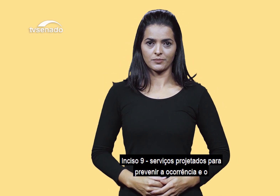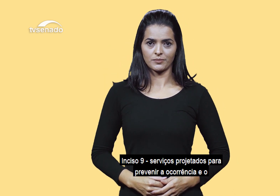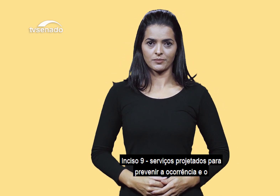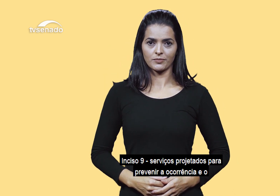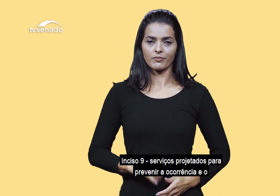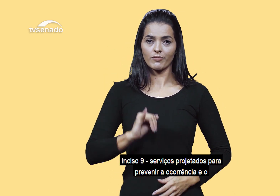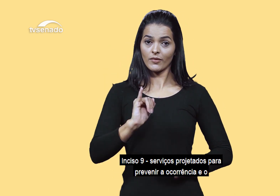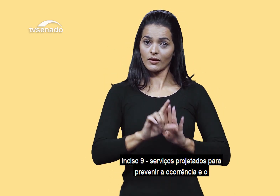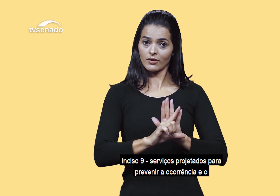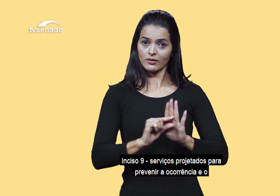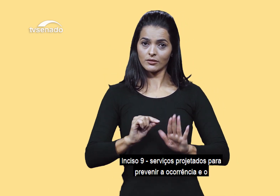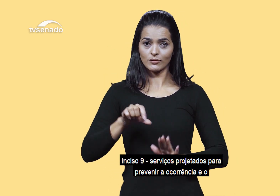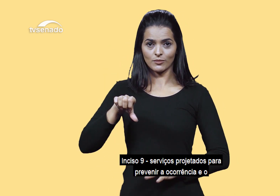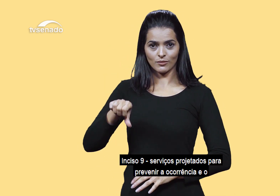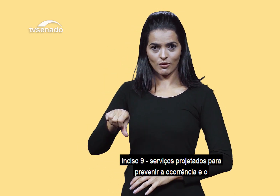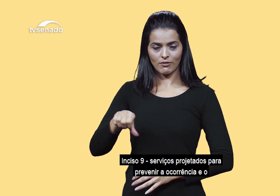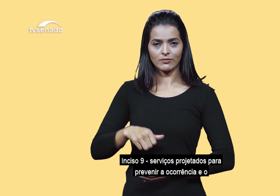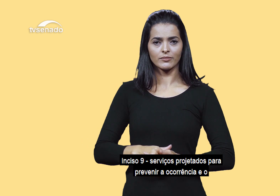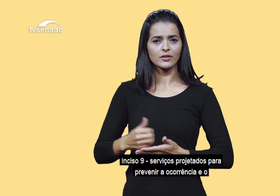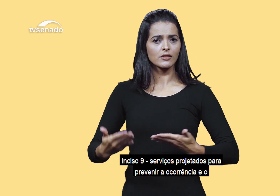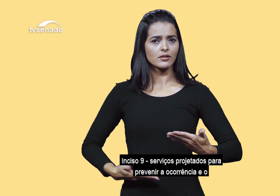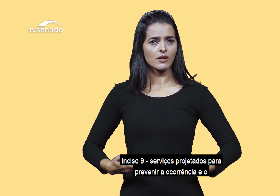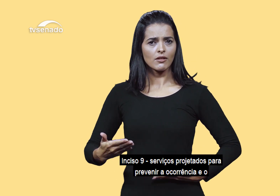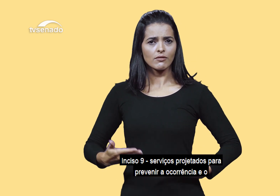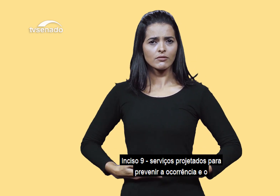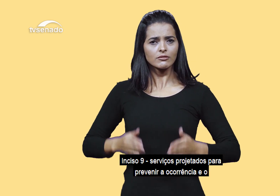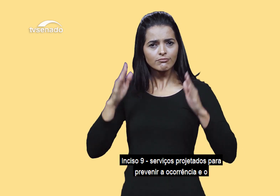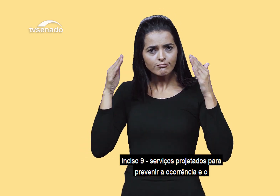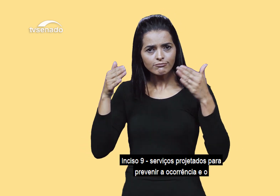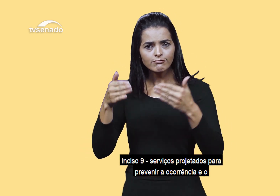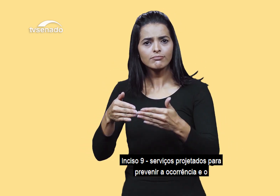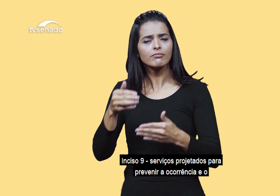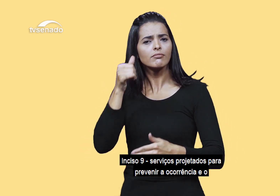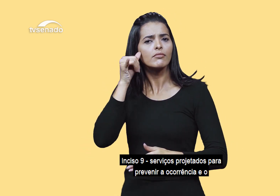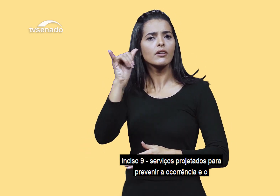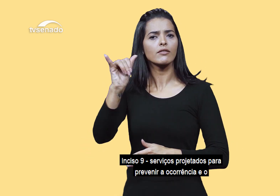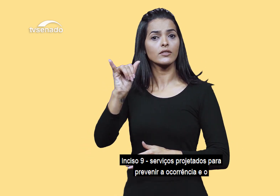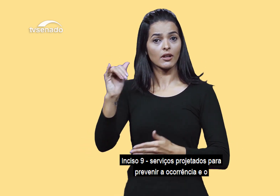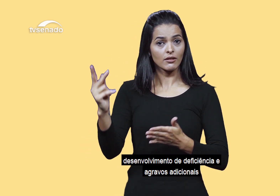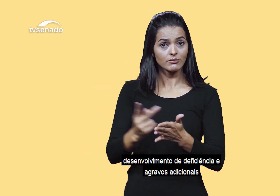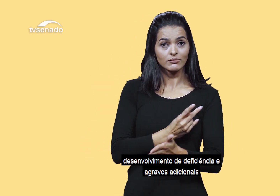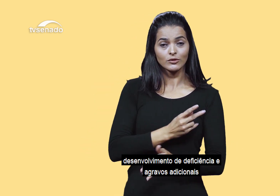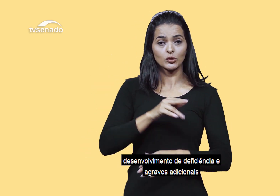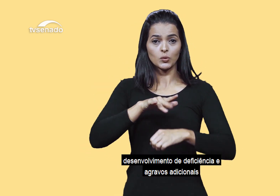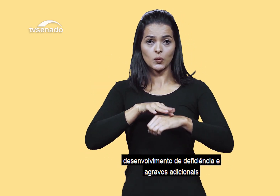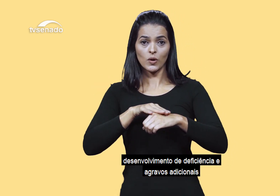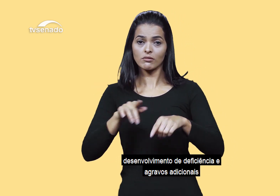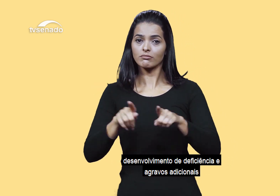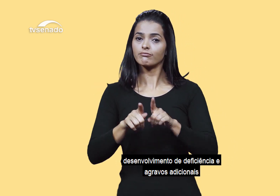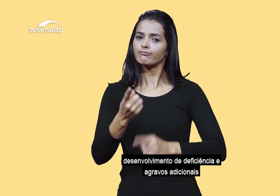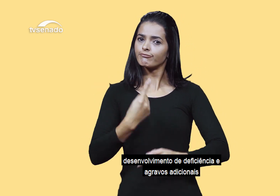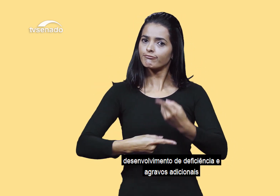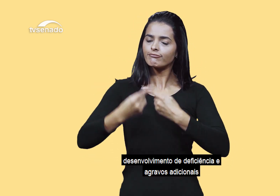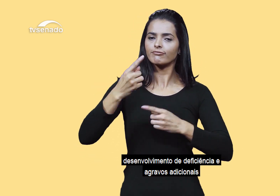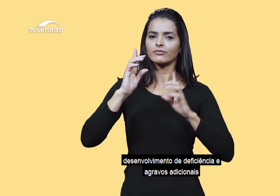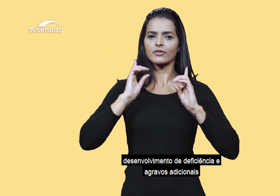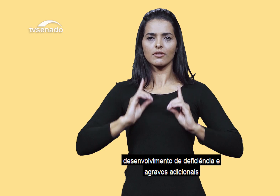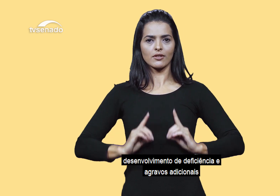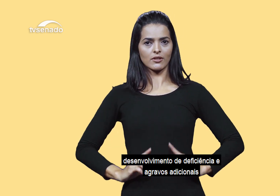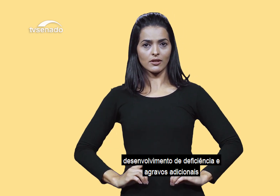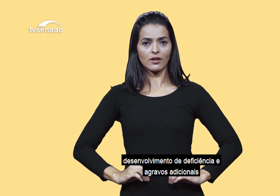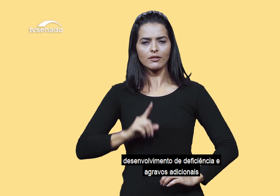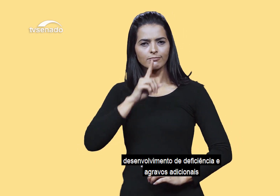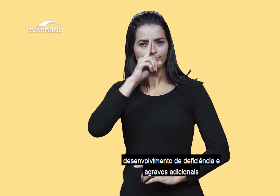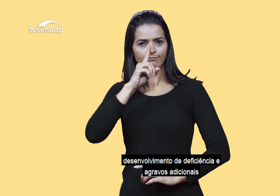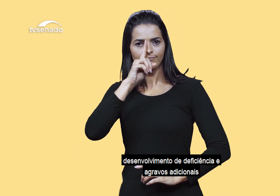Inciso 9º. Serviços projetados para prevenir a ocorrência e o desenvolvimento de deficiências e